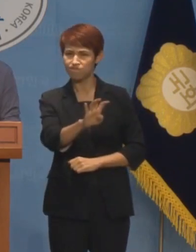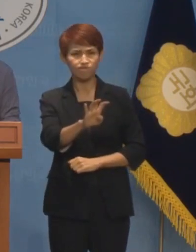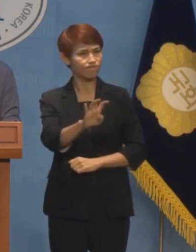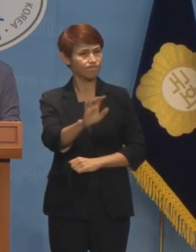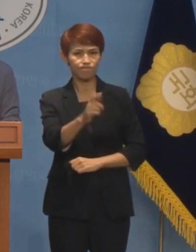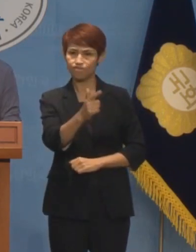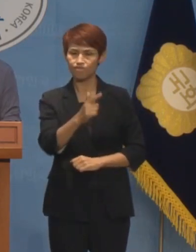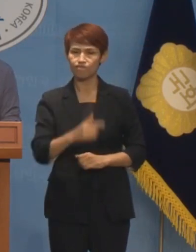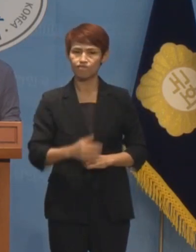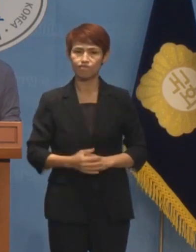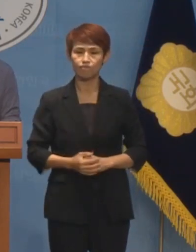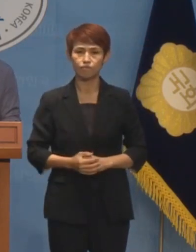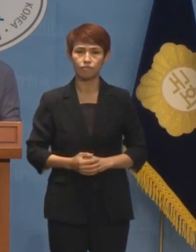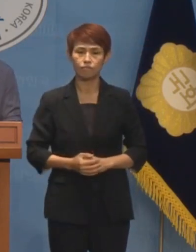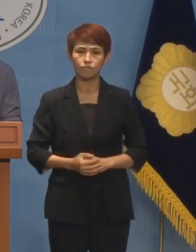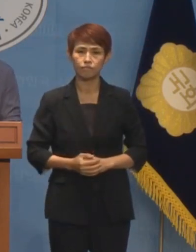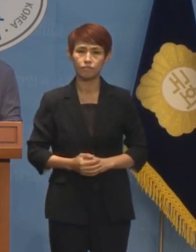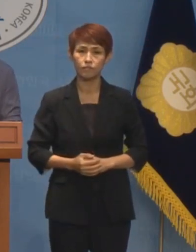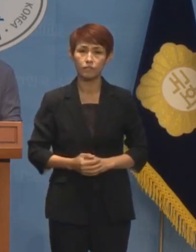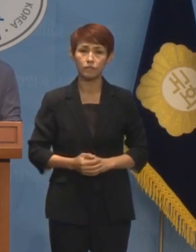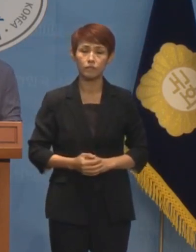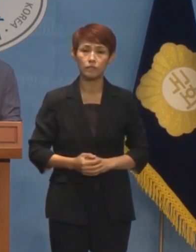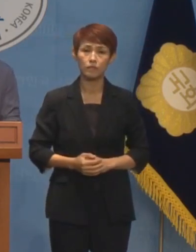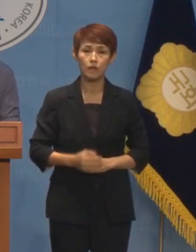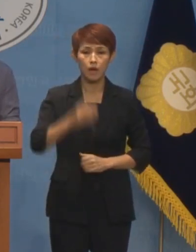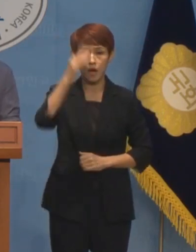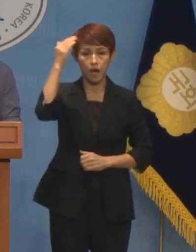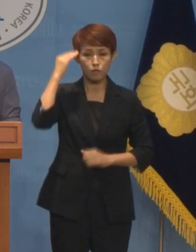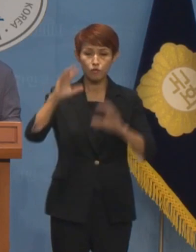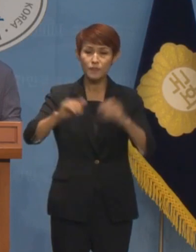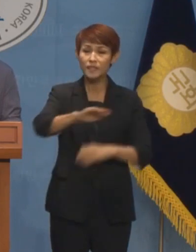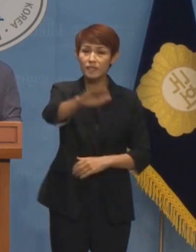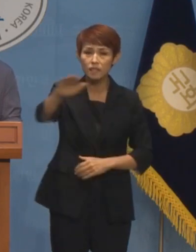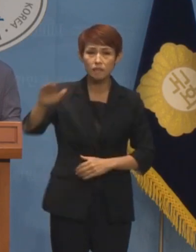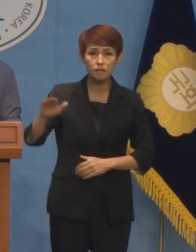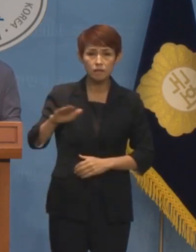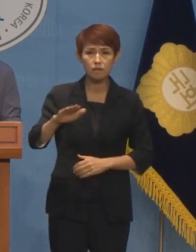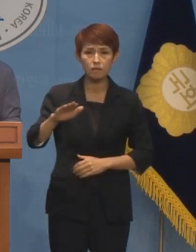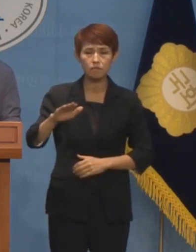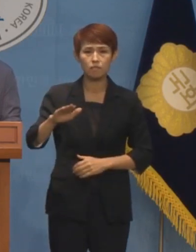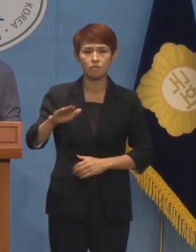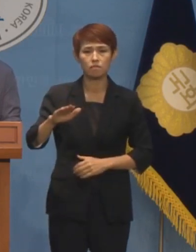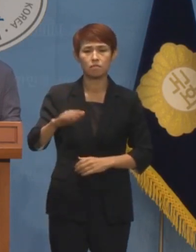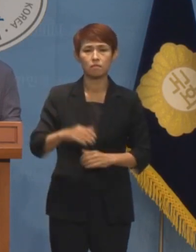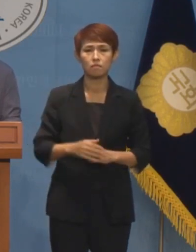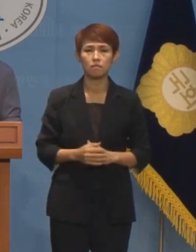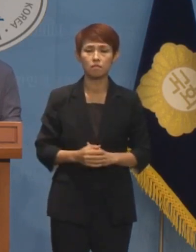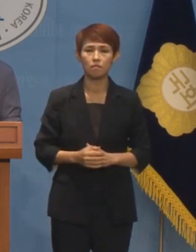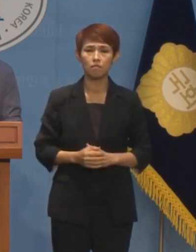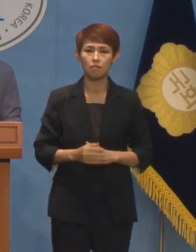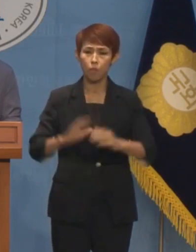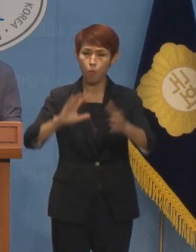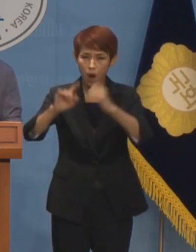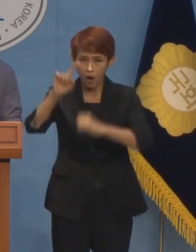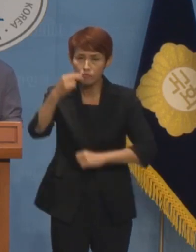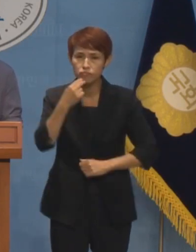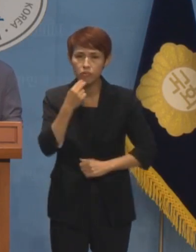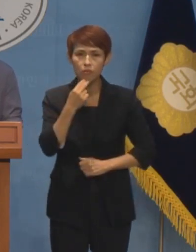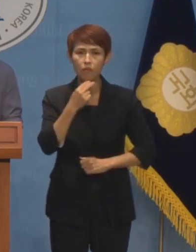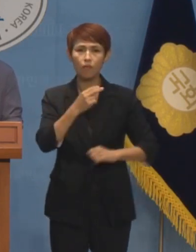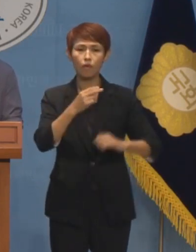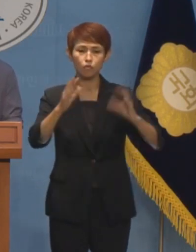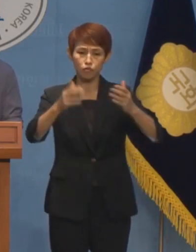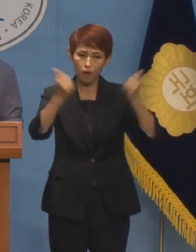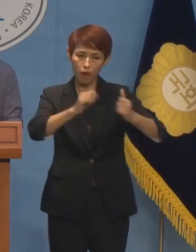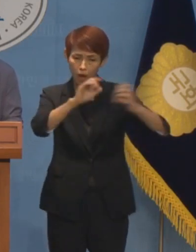문제입니까? 말이 나왔으니 지금 우리 국민들의 동의도 국회의 그 어떤 논의도 제대로 거치지